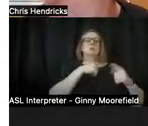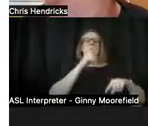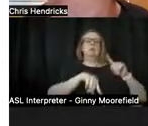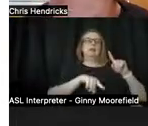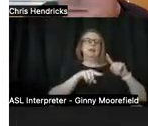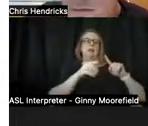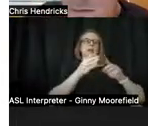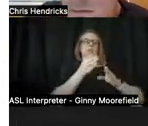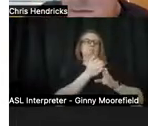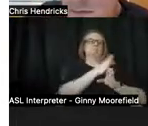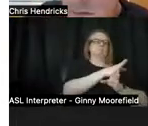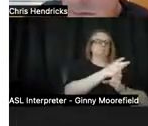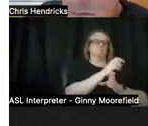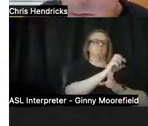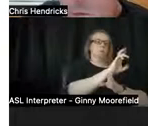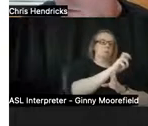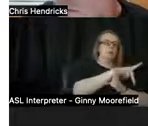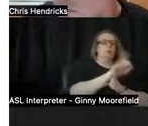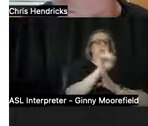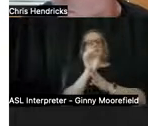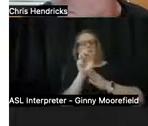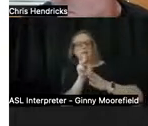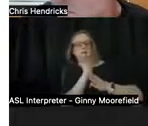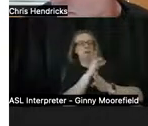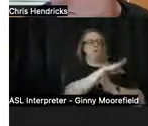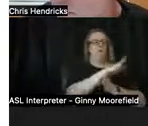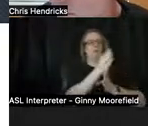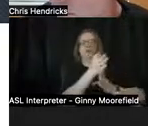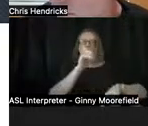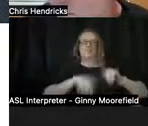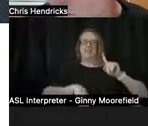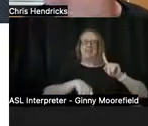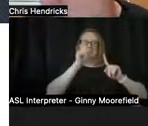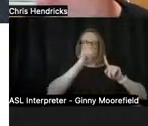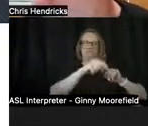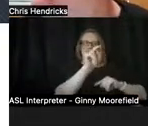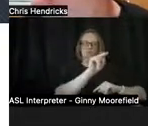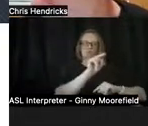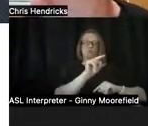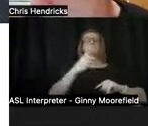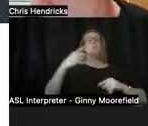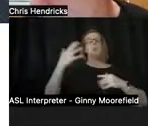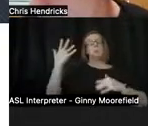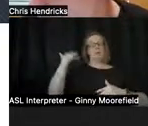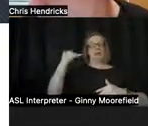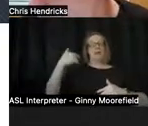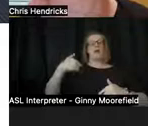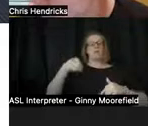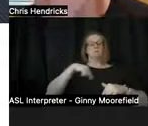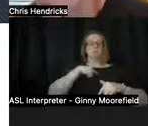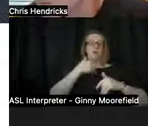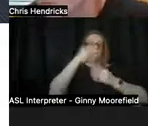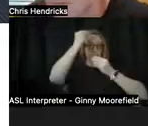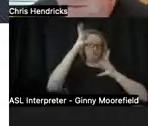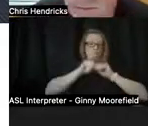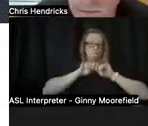posibles Entonces nosotros lo que hacemos Es en los últimos años hemos visto hemos enviado información sobre